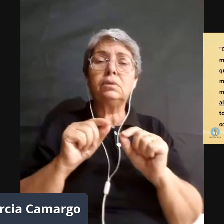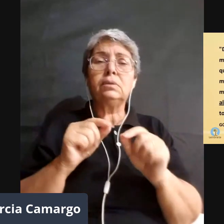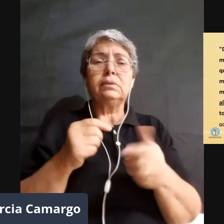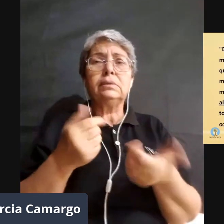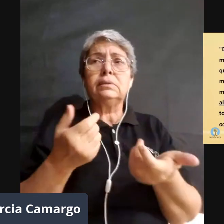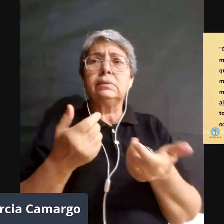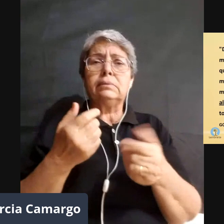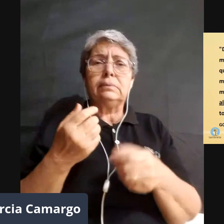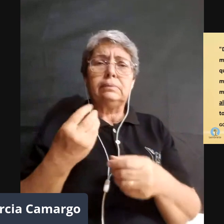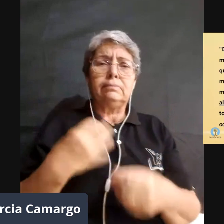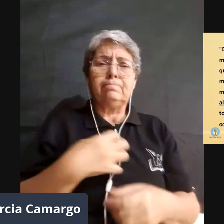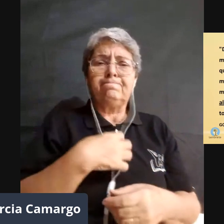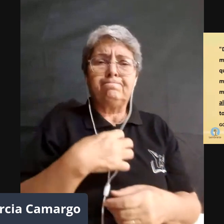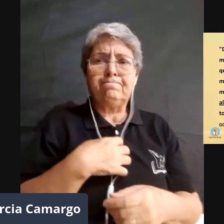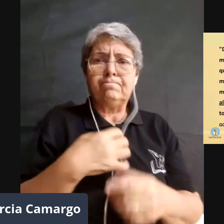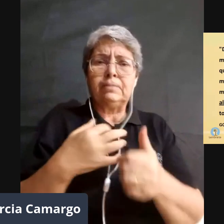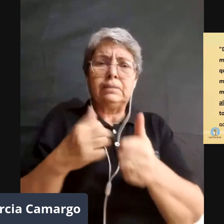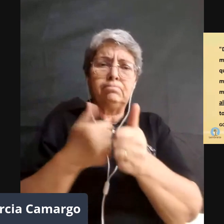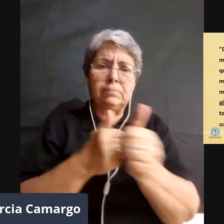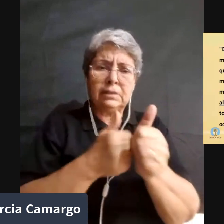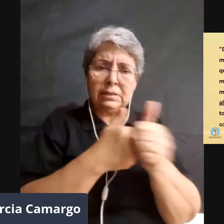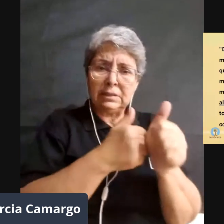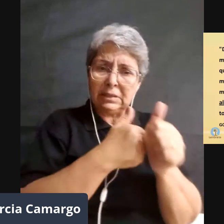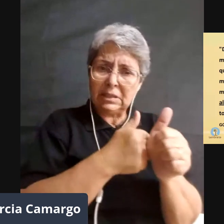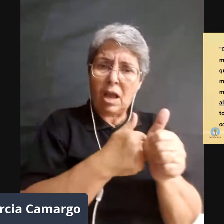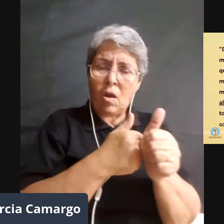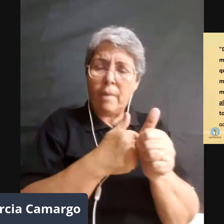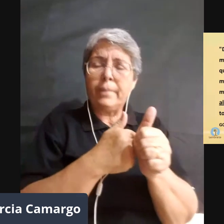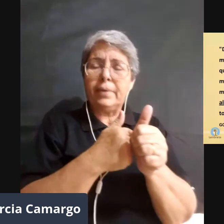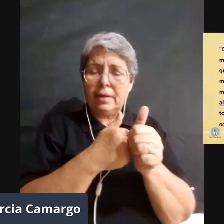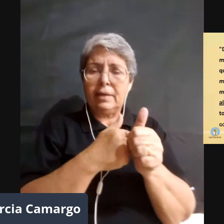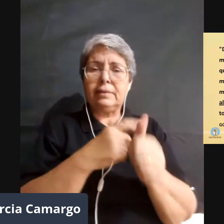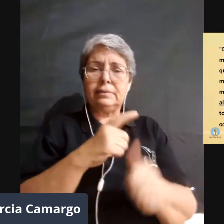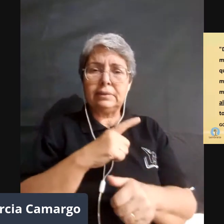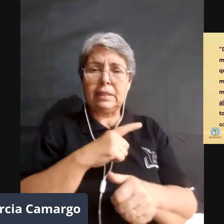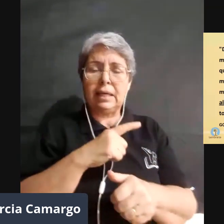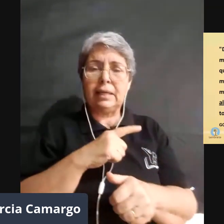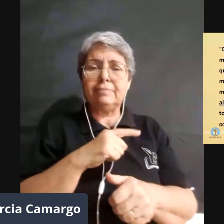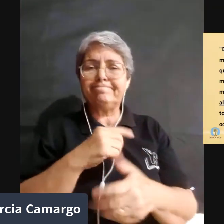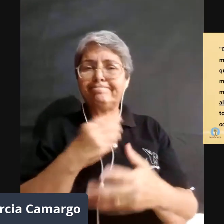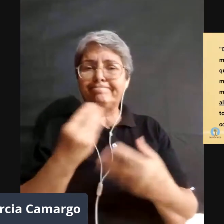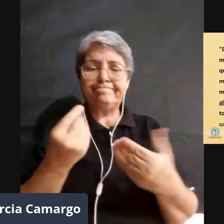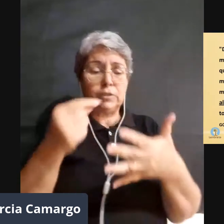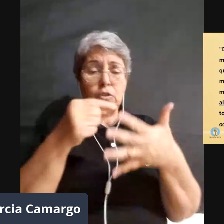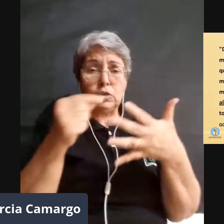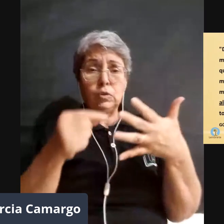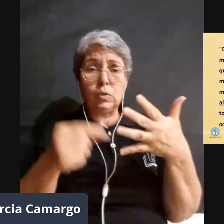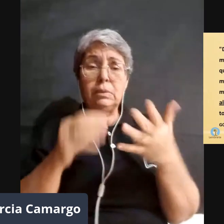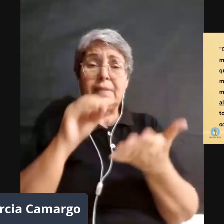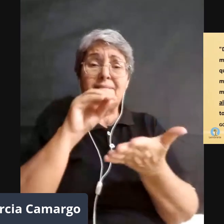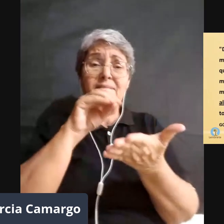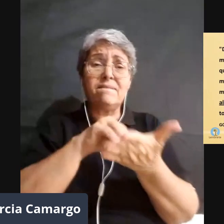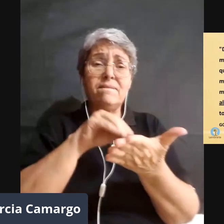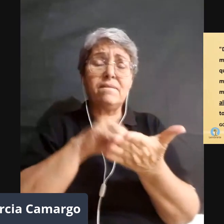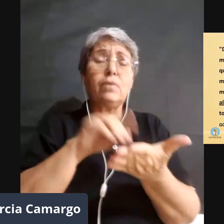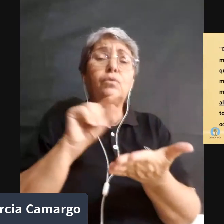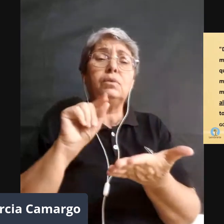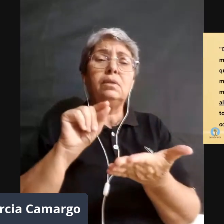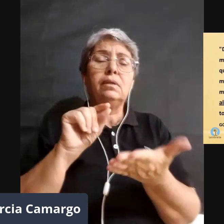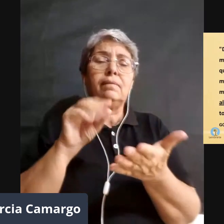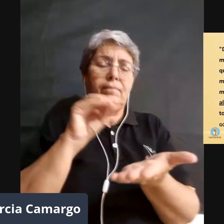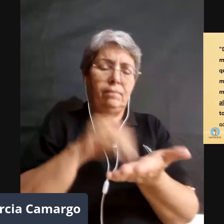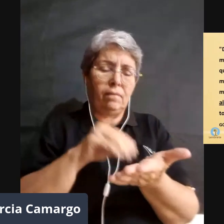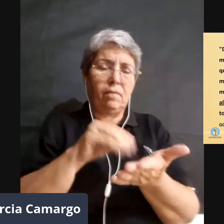a mensagem de Deus ao mundo. Esse é o mais terrível aspecto da falta de espírito cristão que já se manifestou entre